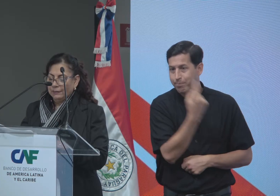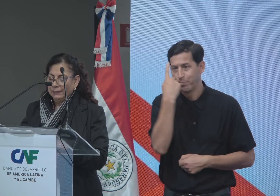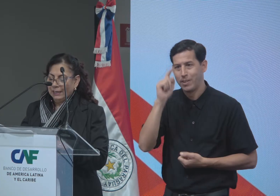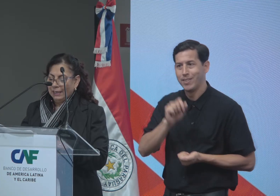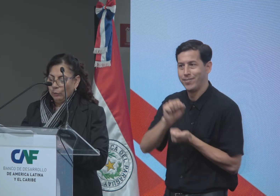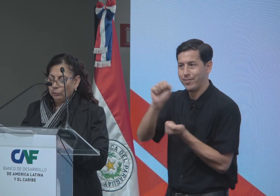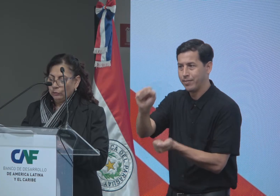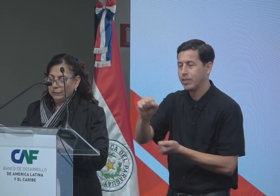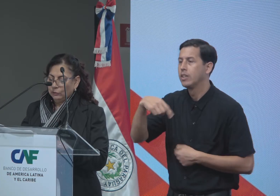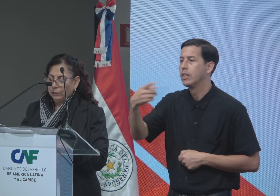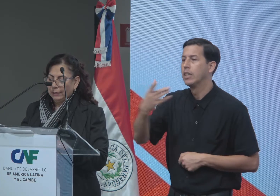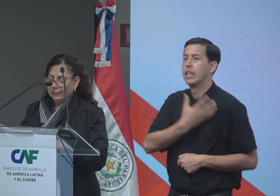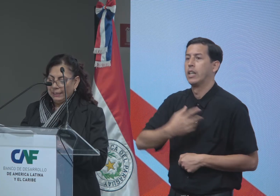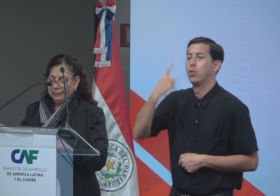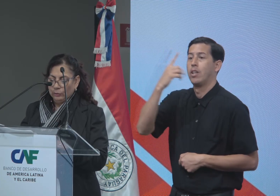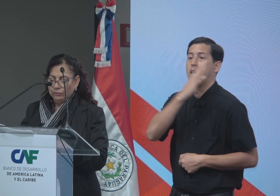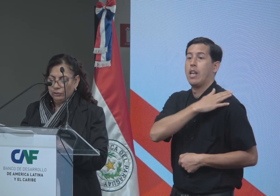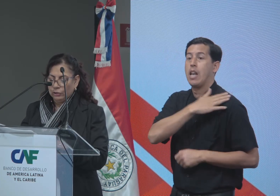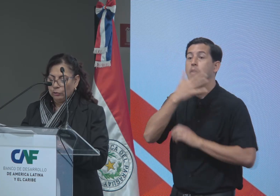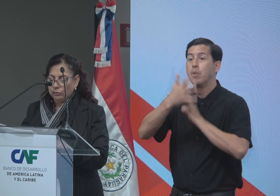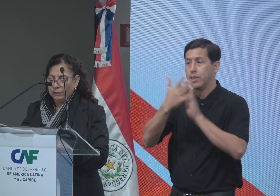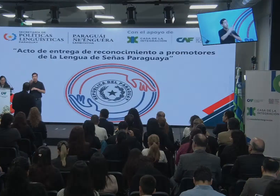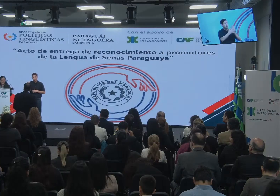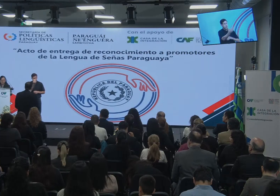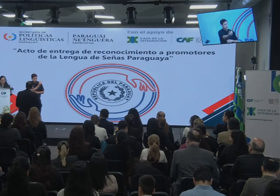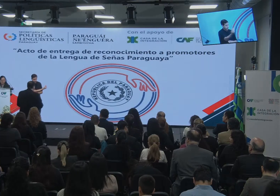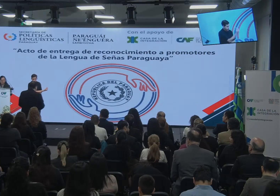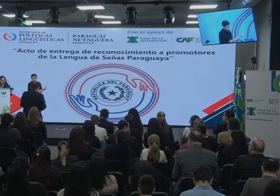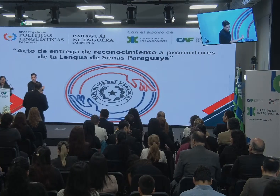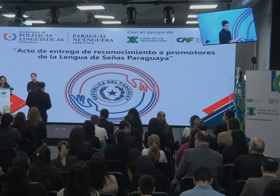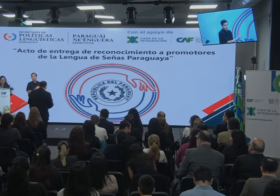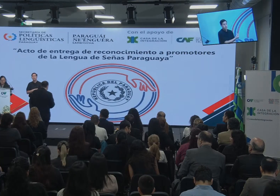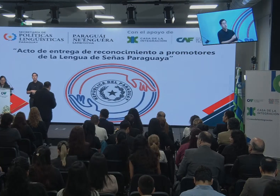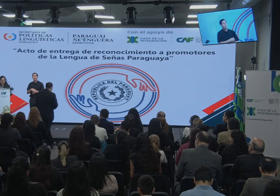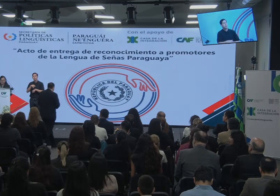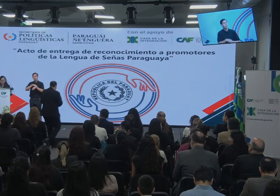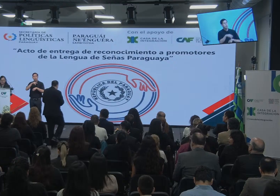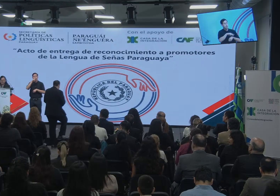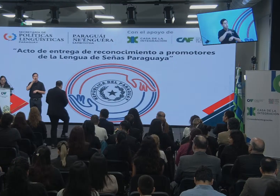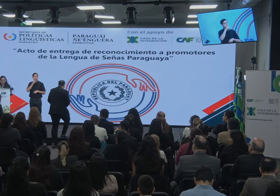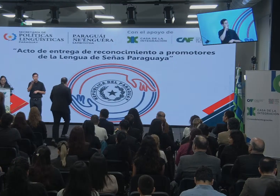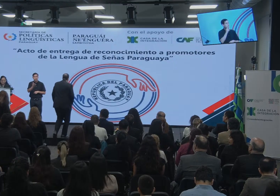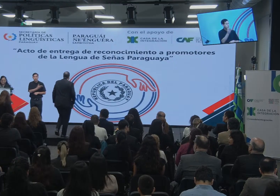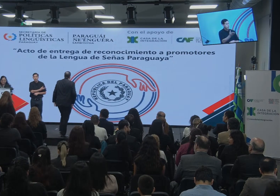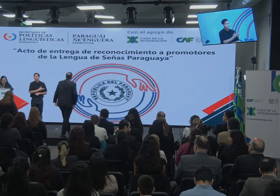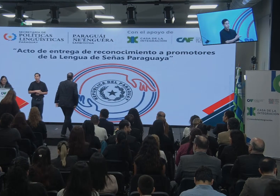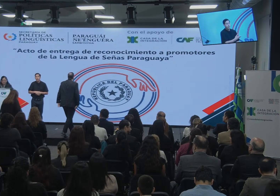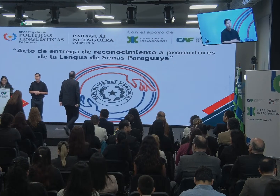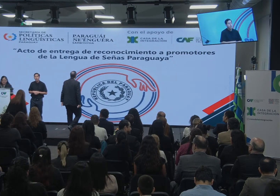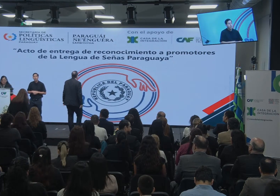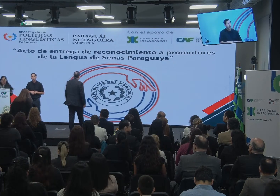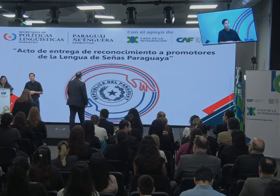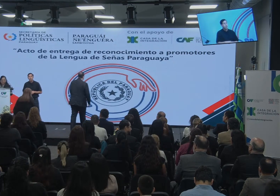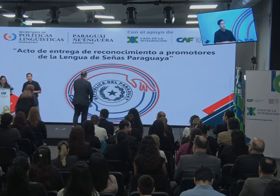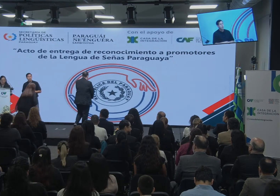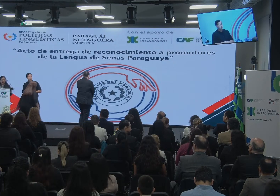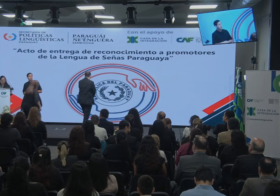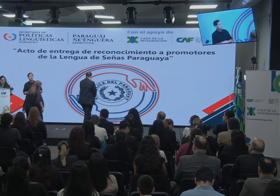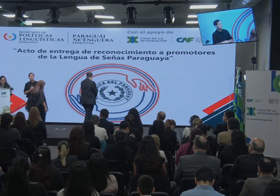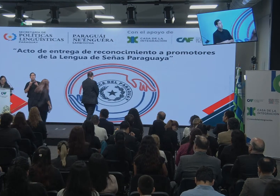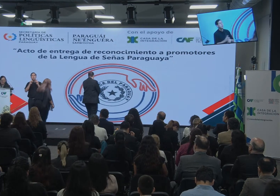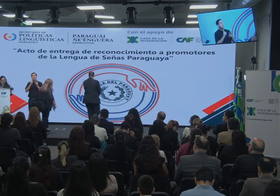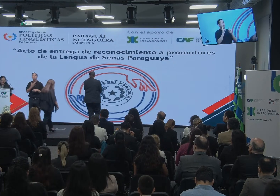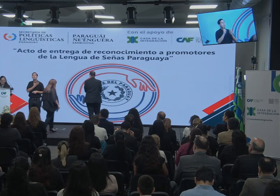señora Digna Gauto, directora general de Educación Inclusiva del Ministerio de Educación y Ciencias, así también la presencia de los